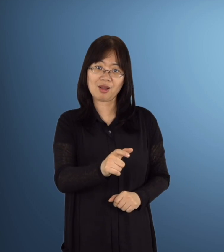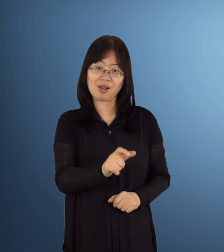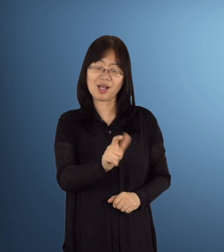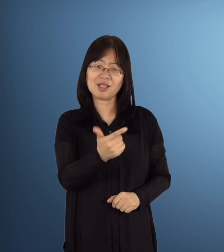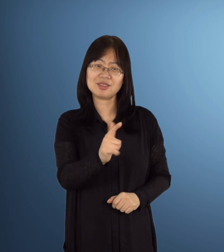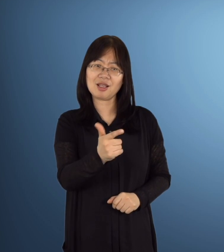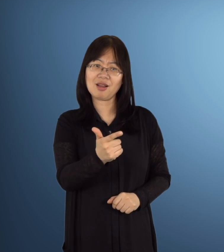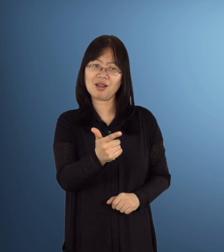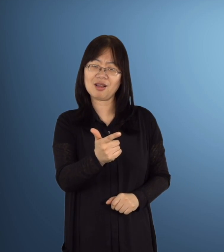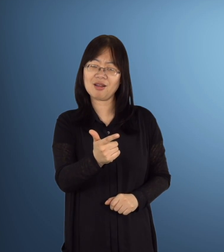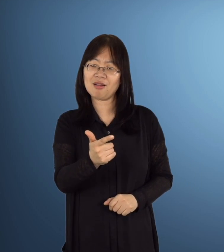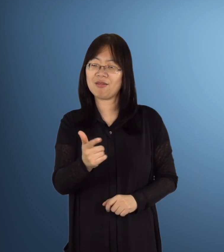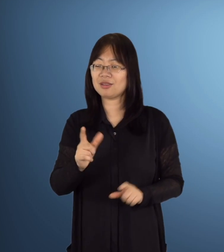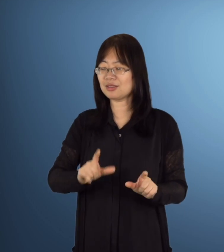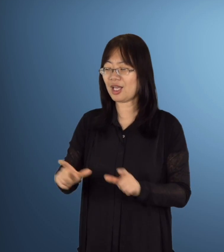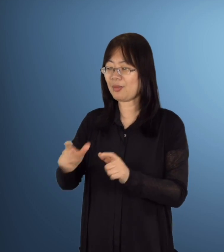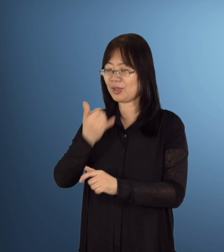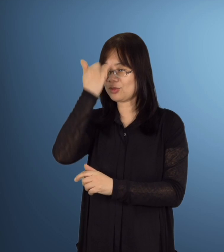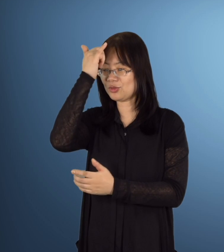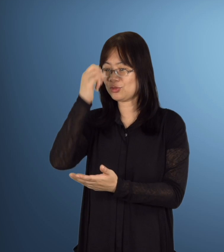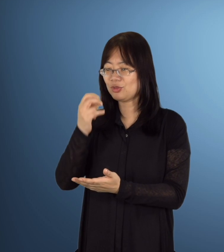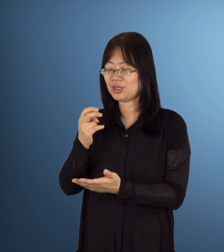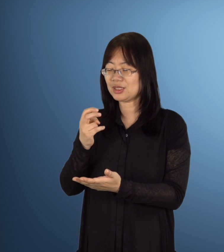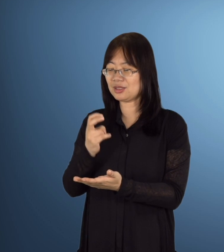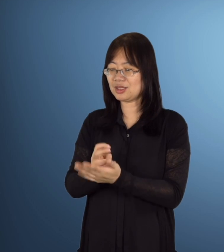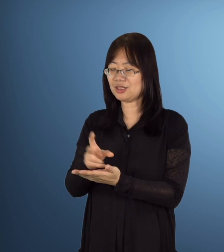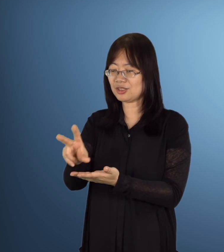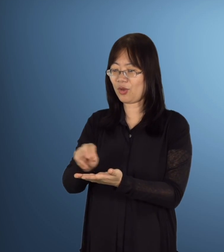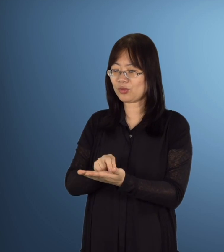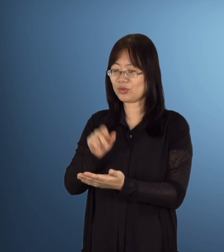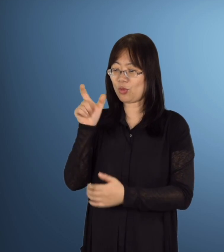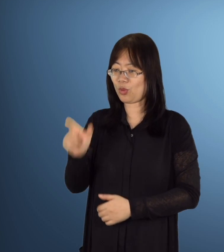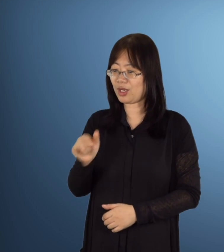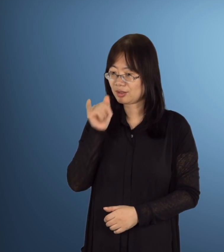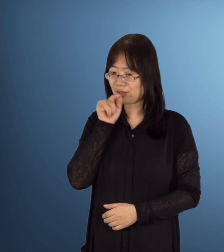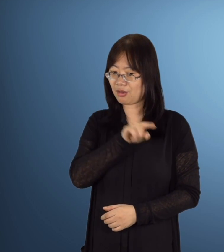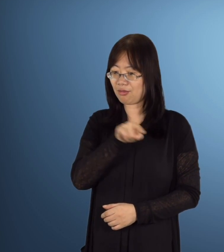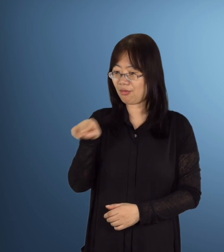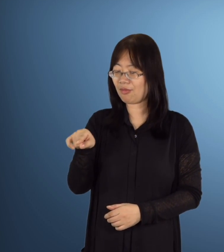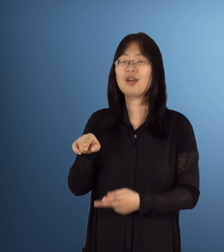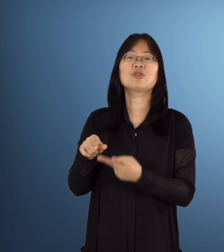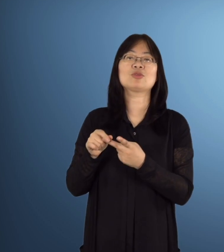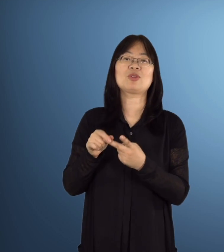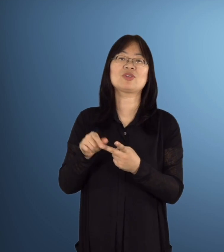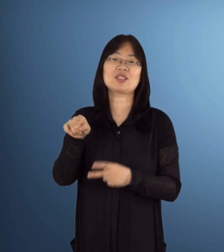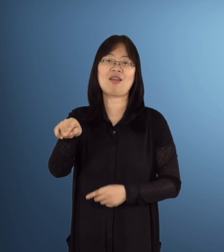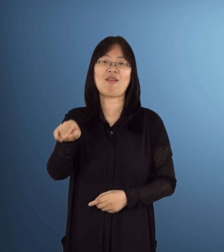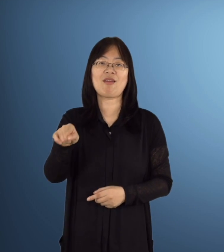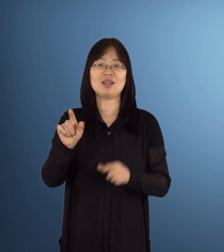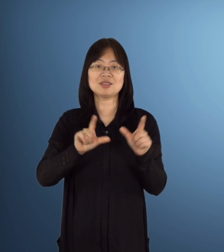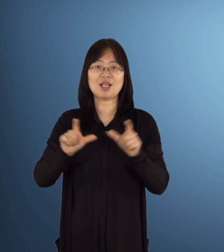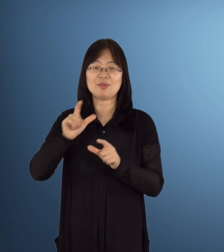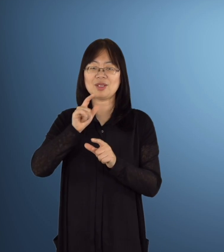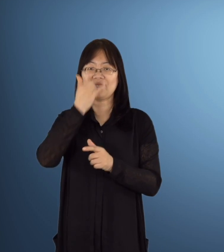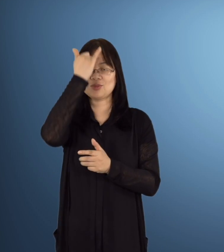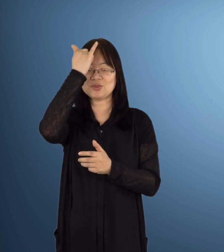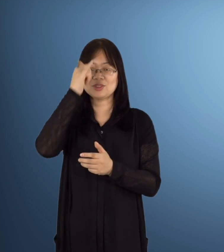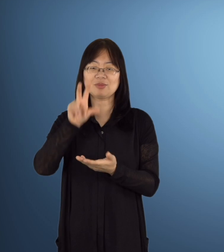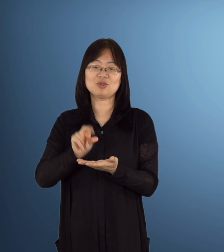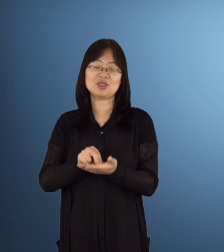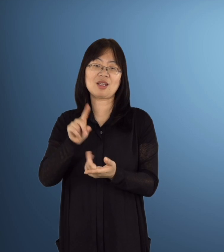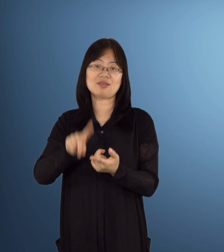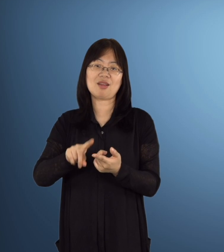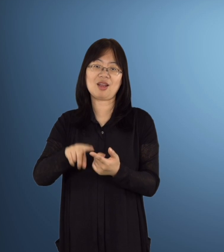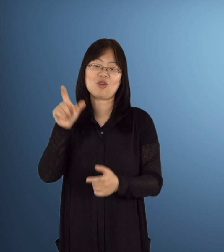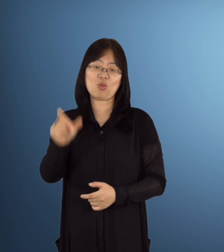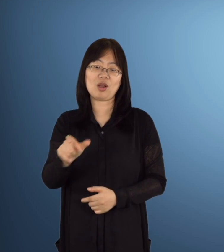걸까요? 아니면 삶의 윤리적 과제를 강조한 걸까요? 후자죠. 삶의 윤리적 과제를 강조한